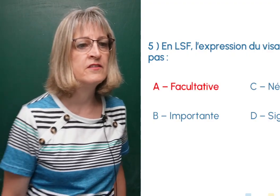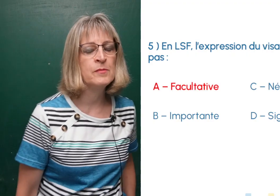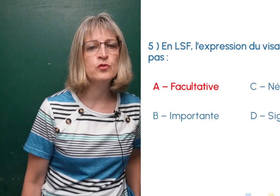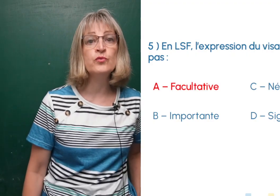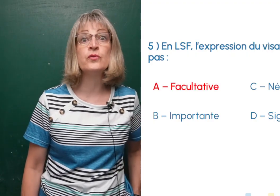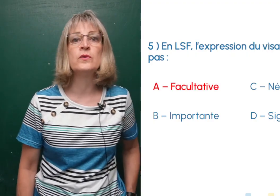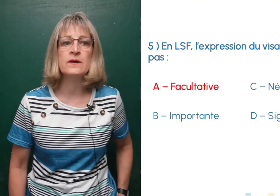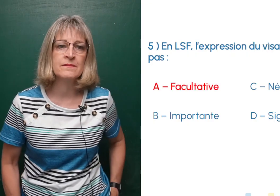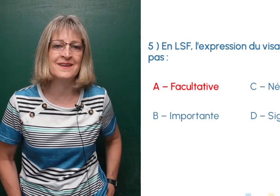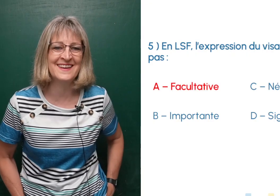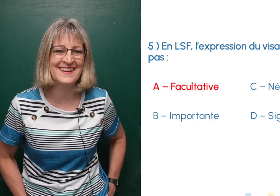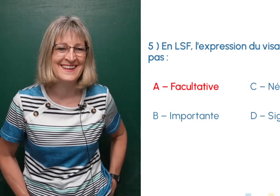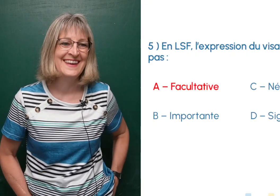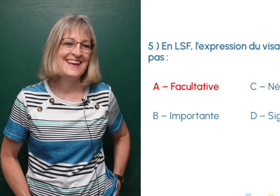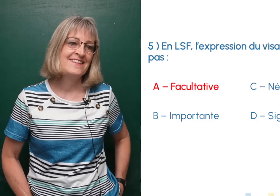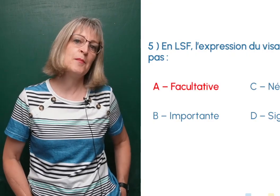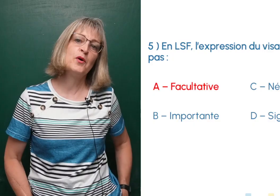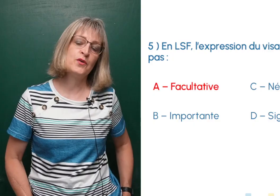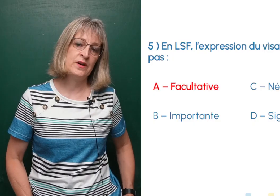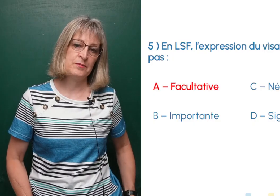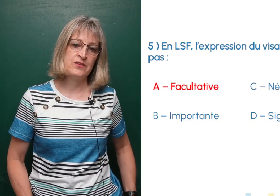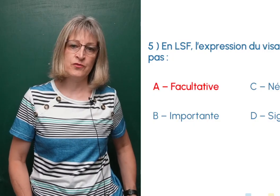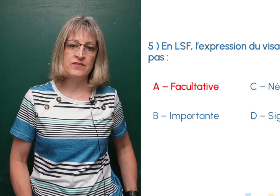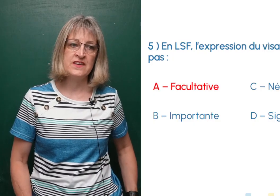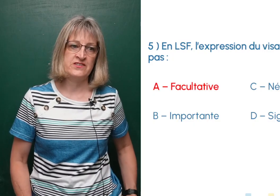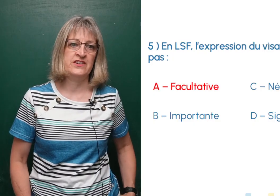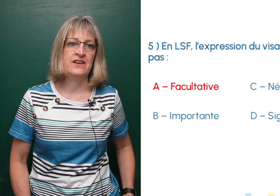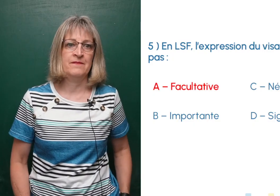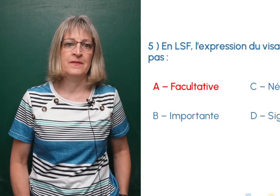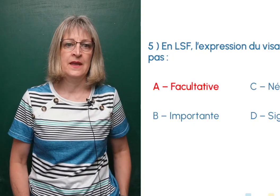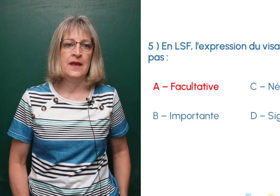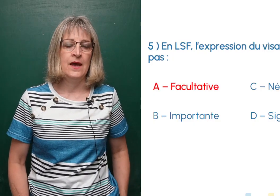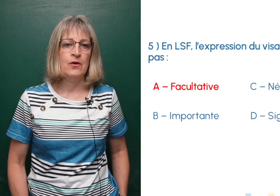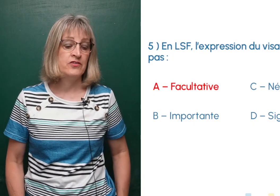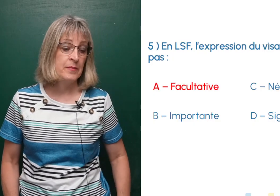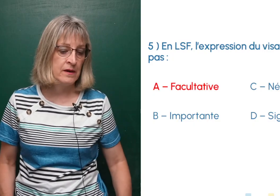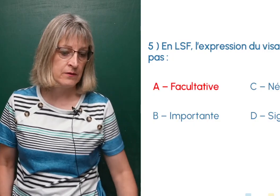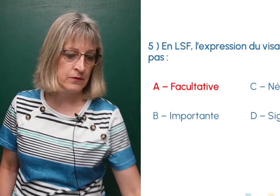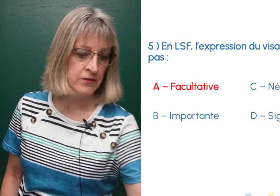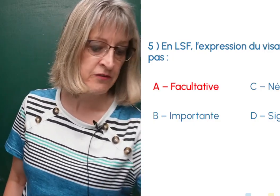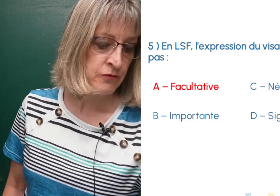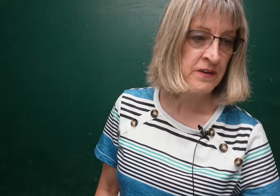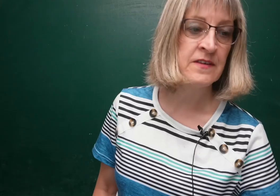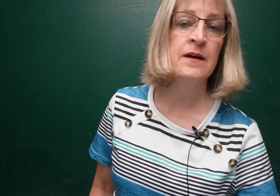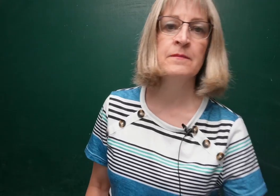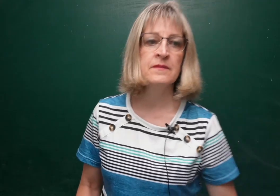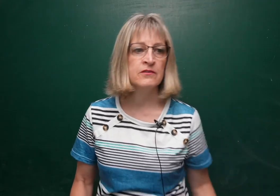en option. Hein. C'est important l'expression du visage. Hein. Je sais pas si je vous fais ça, vous allez me dire